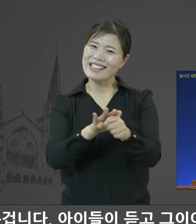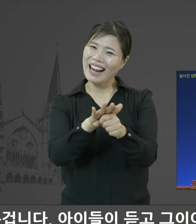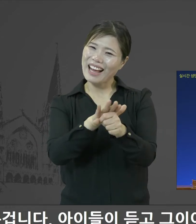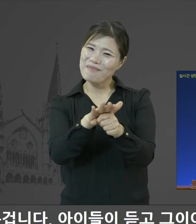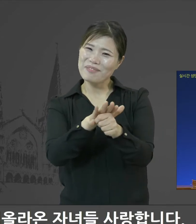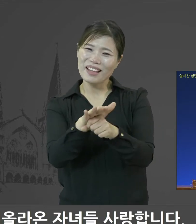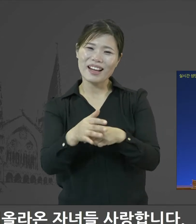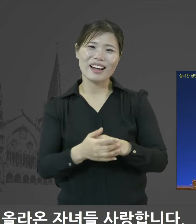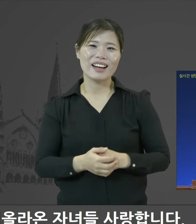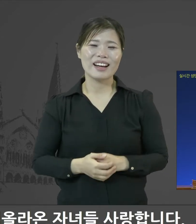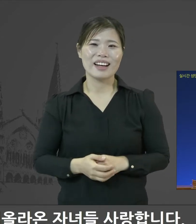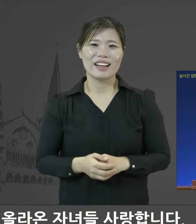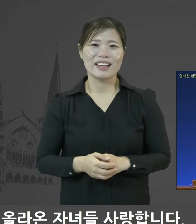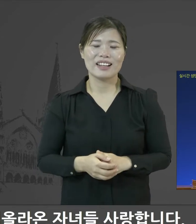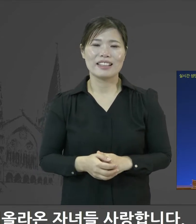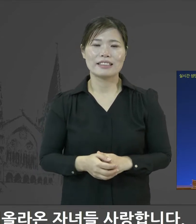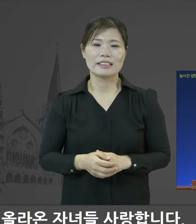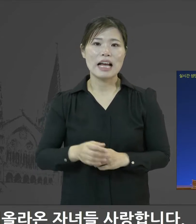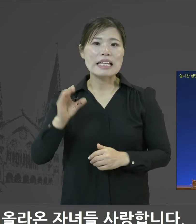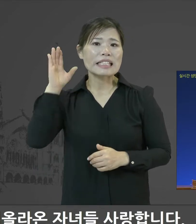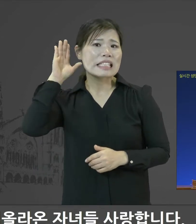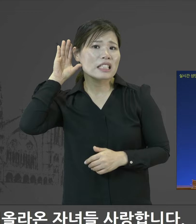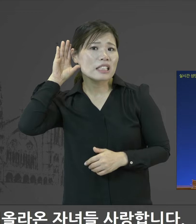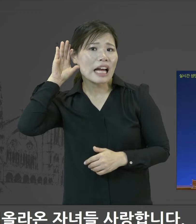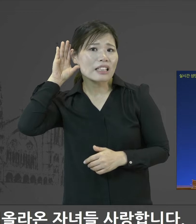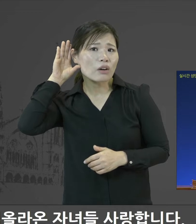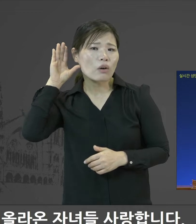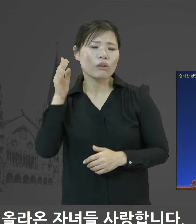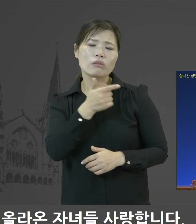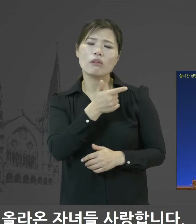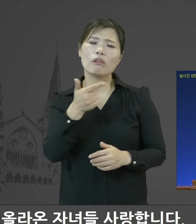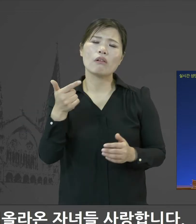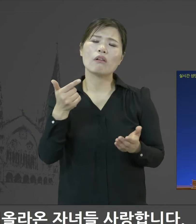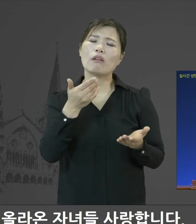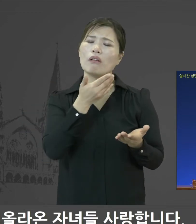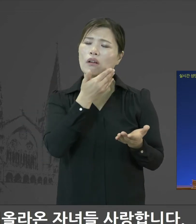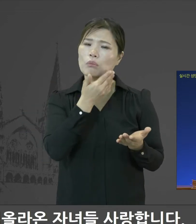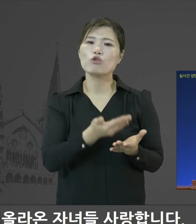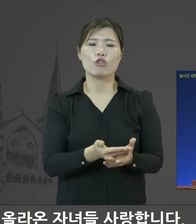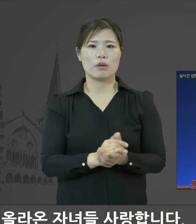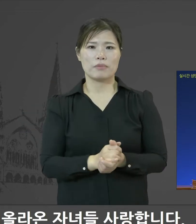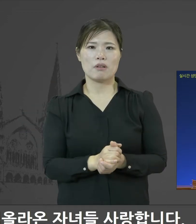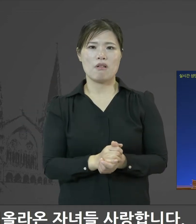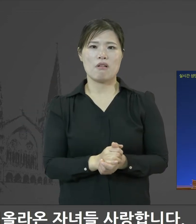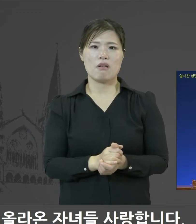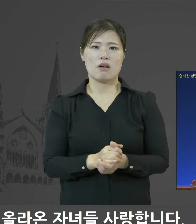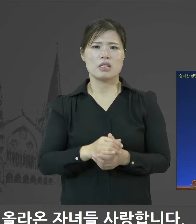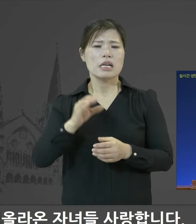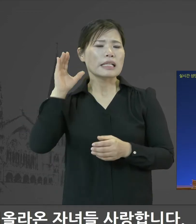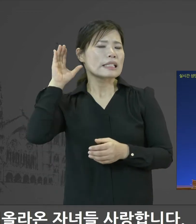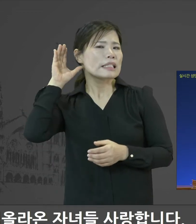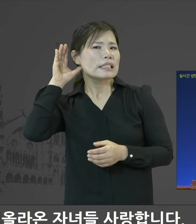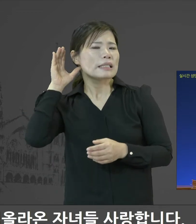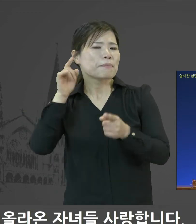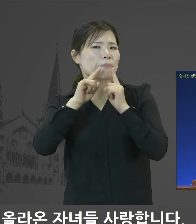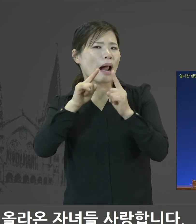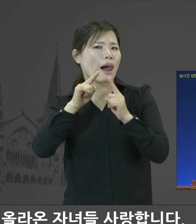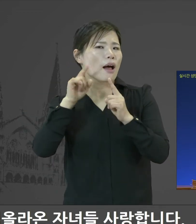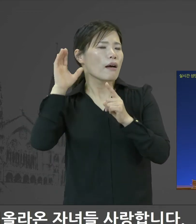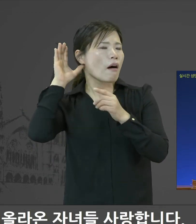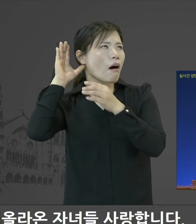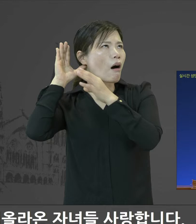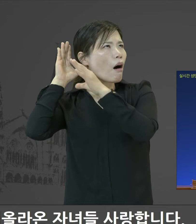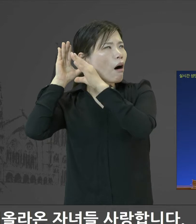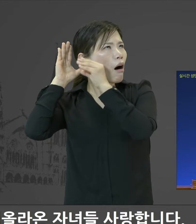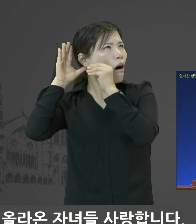근데 이 듣는다는 게 굉장히 중요해요. 이 들은 이야기가 우리 마음속에 남아 있어야 됩니다.